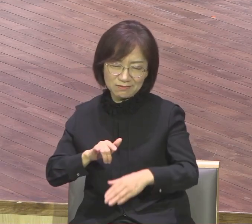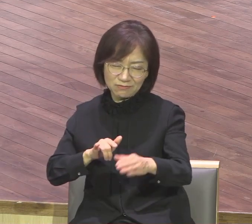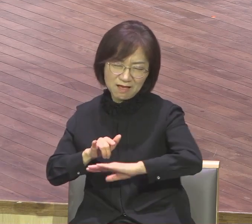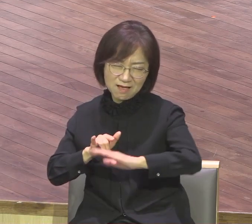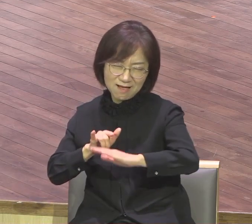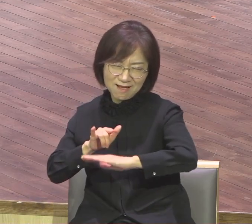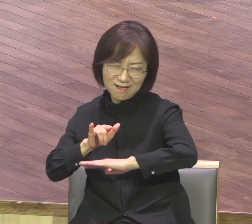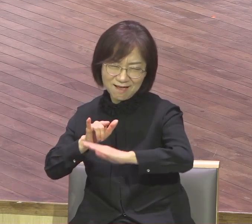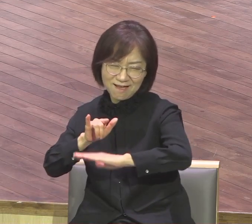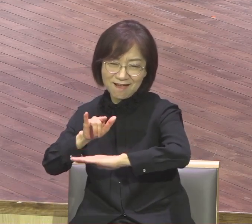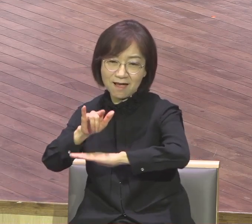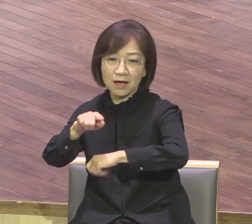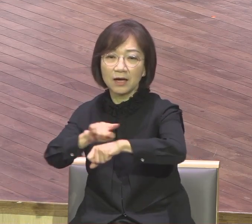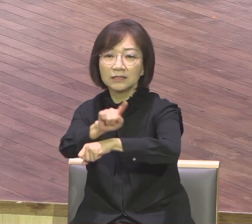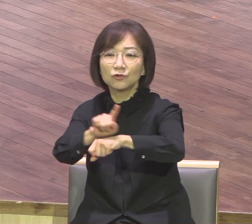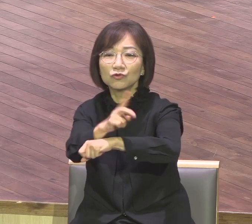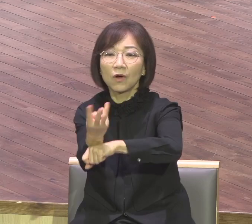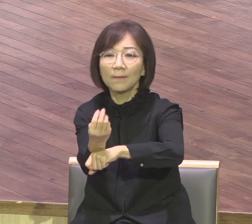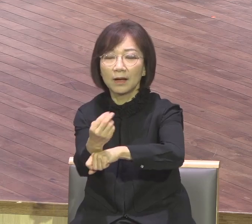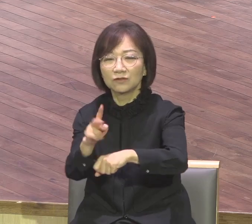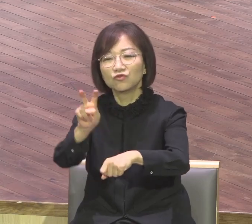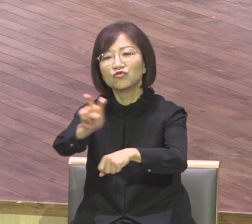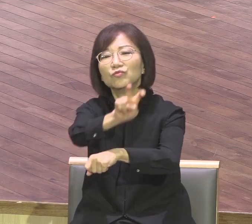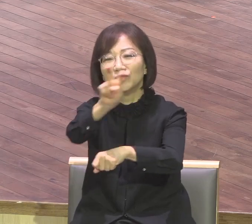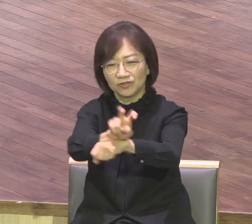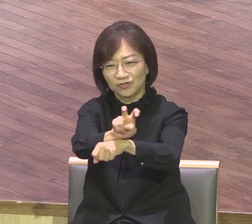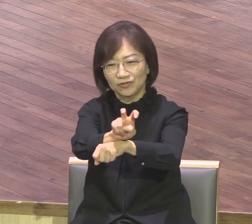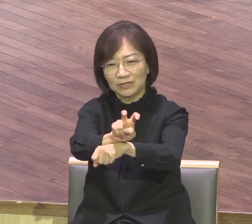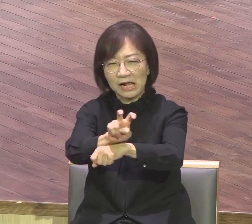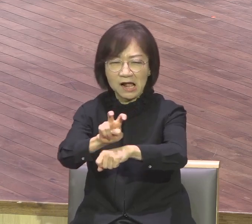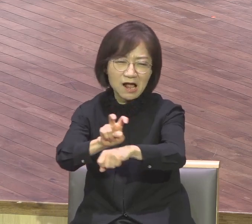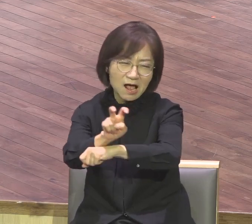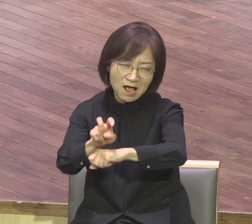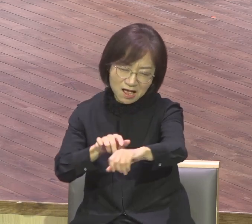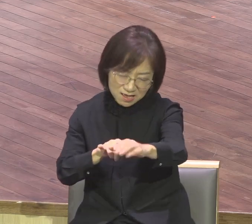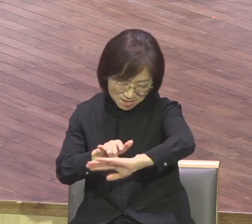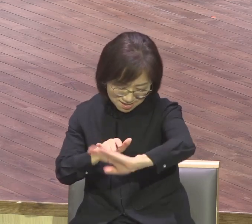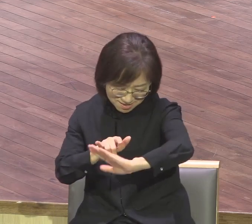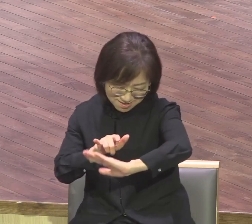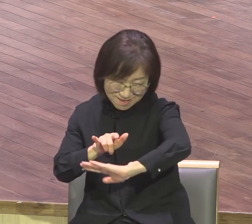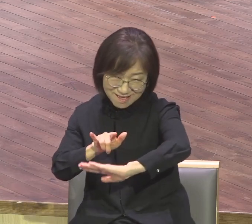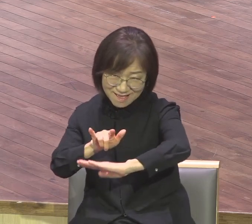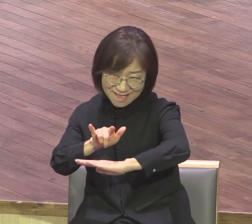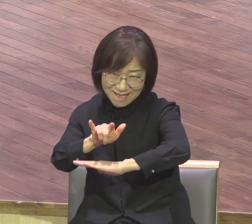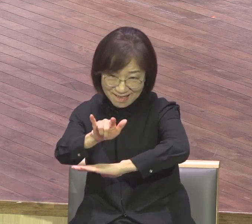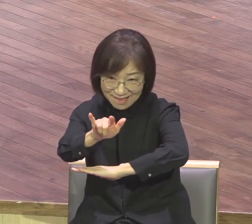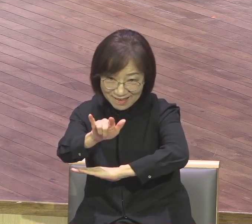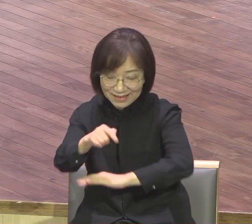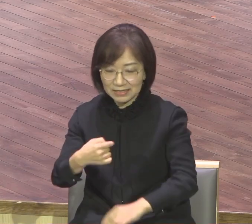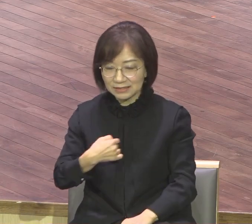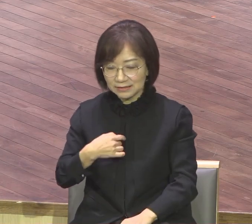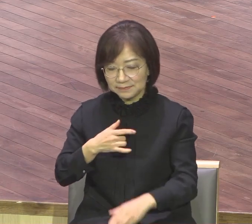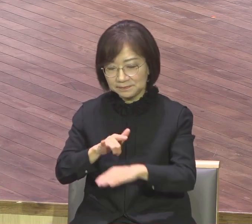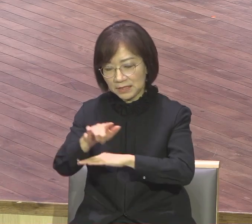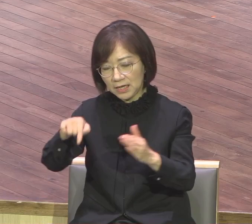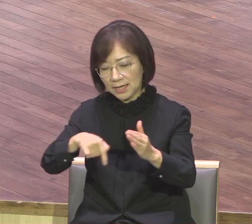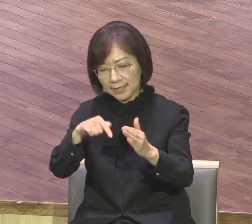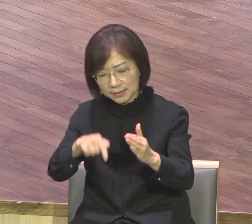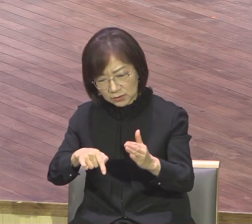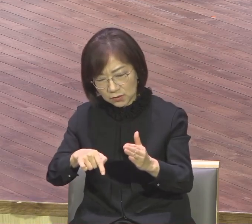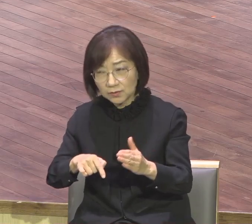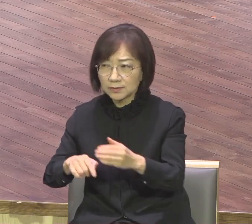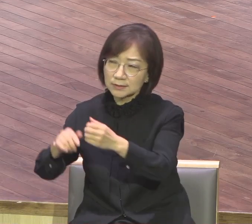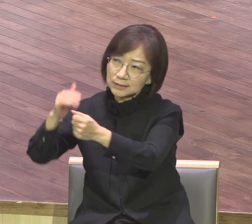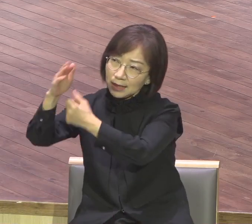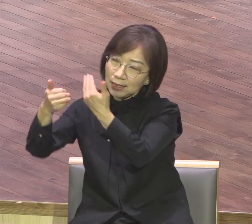수가 있습니다. Para venir hasta aquí tarda más de 20 horas. 비행기에서 하나님께서 우리에게 베풀어